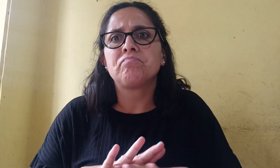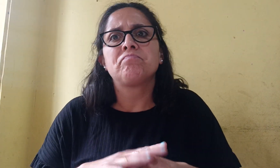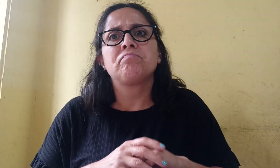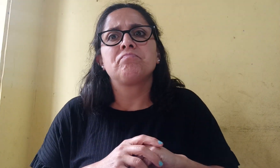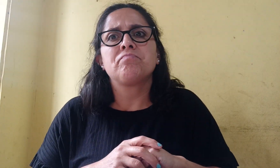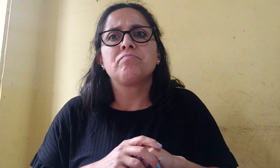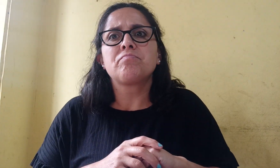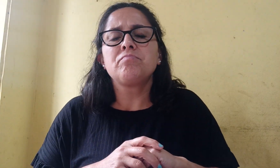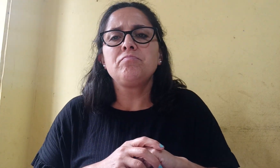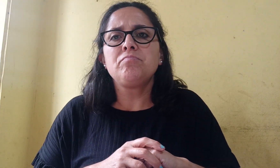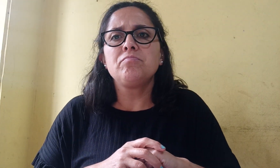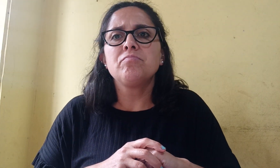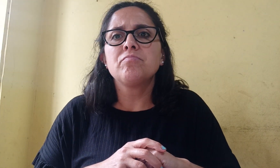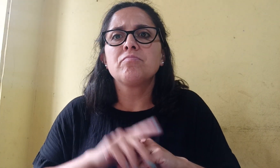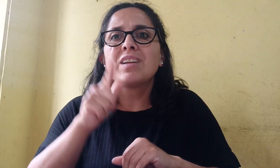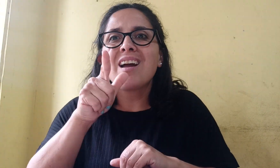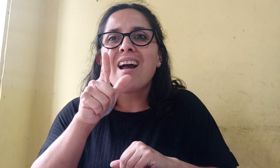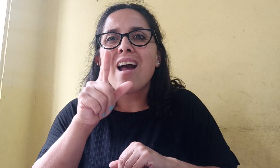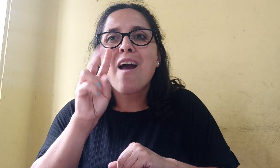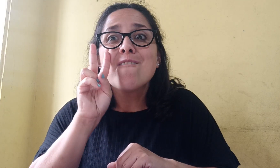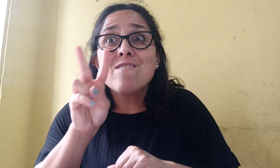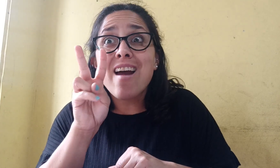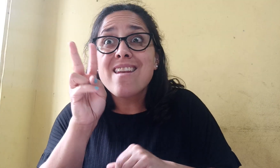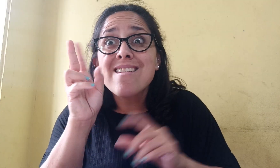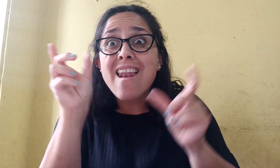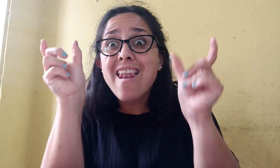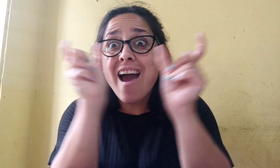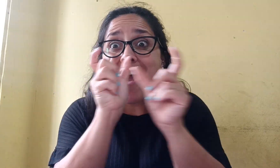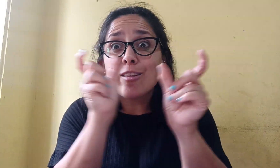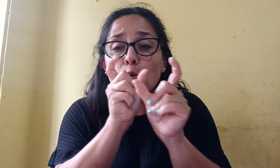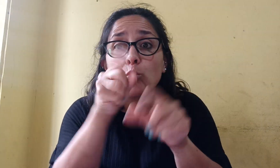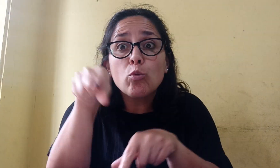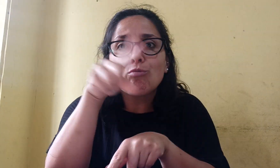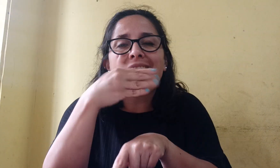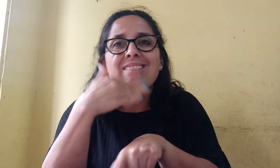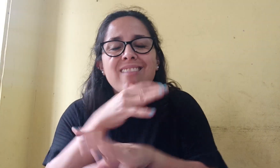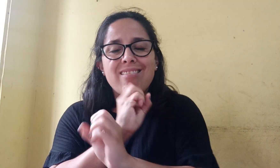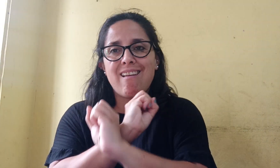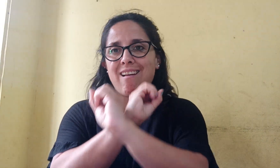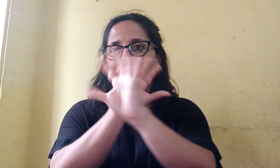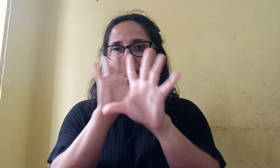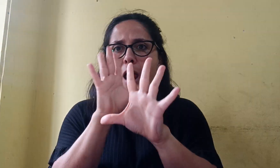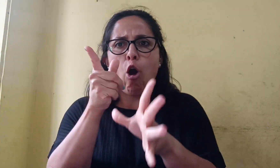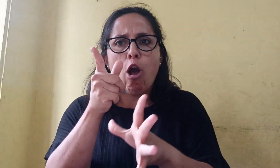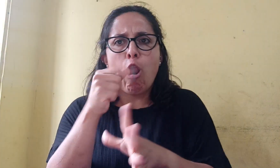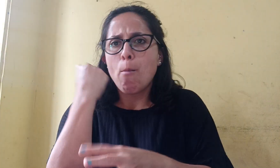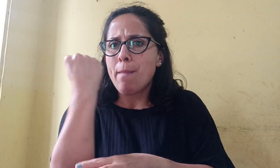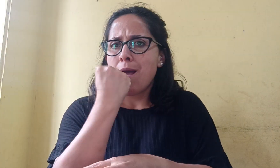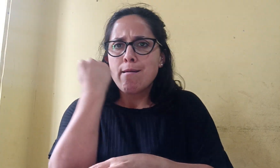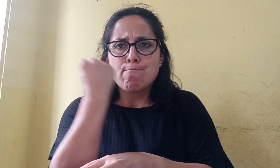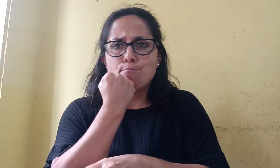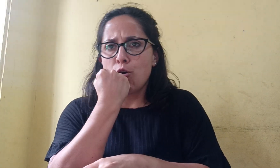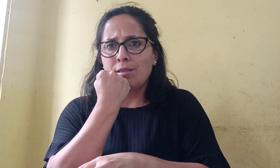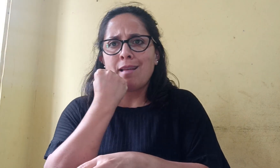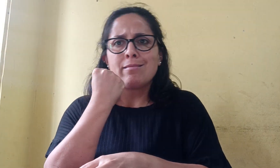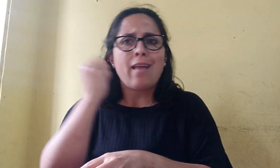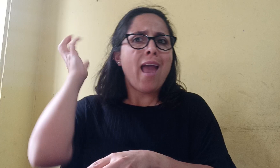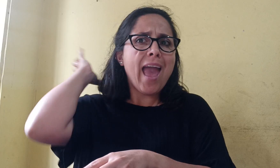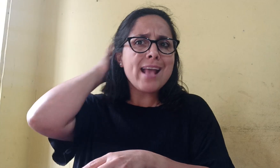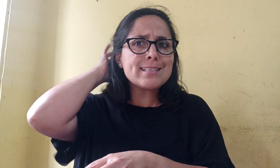digamos, si toman esa estructura como bien claro que lo central es el encéfalo y la médula, y después todo lo demás es periférico